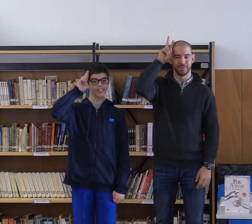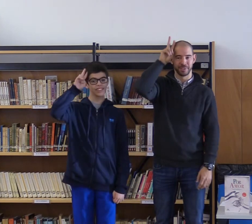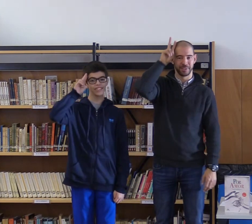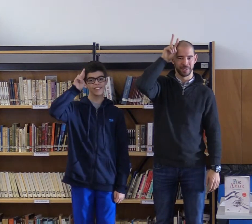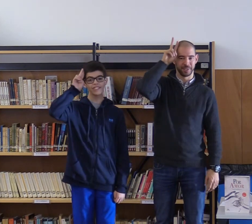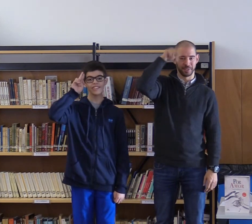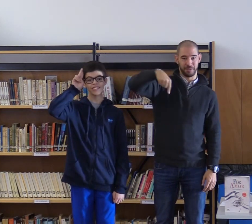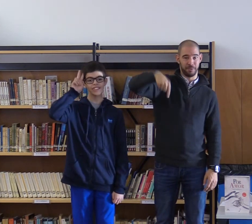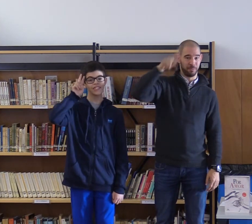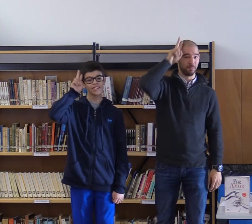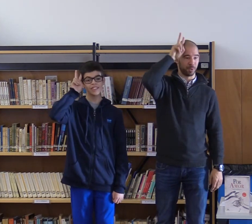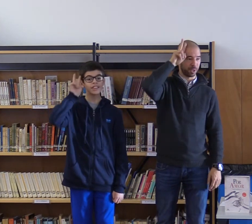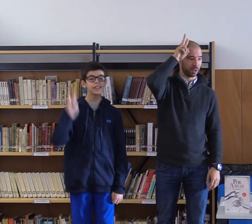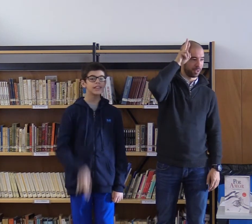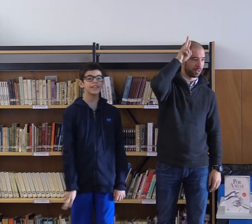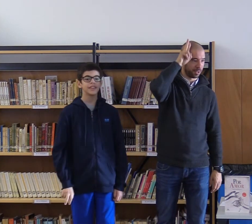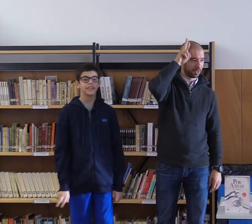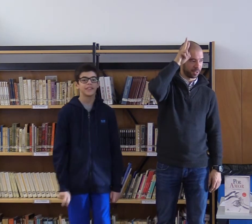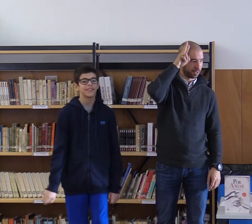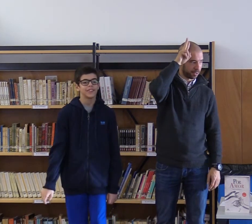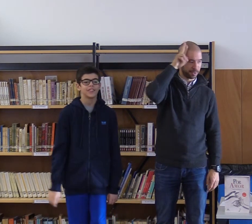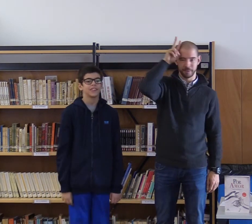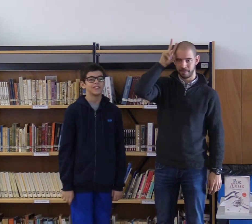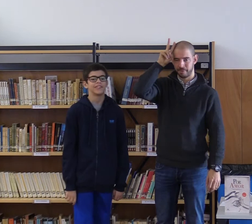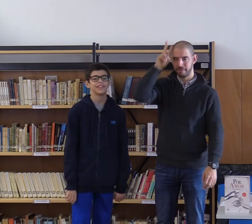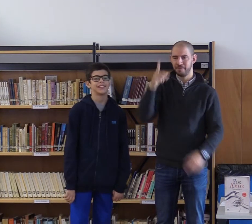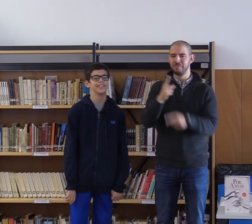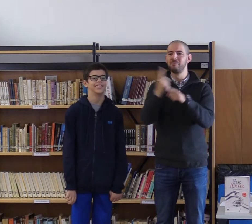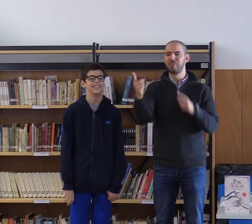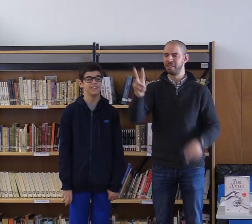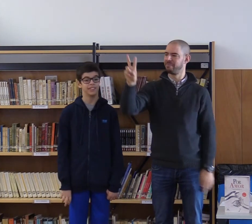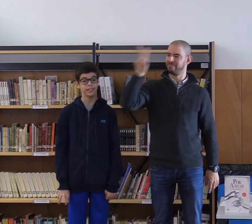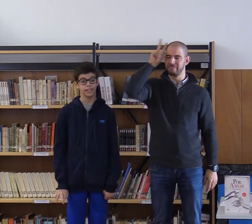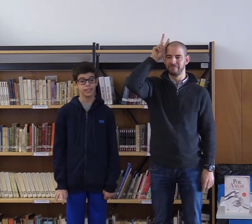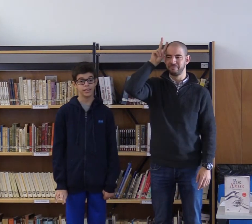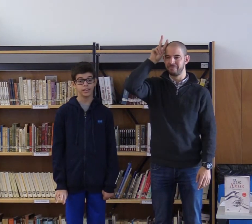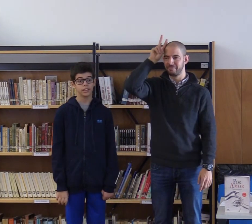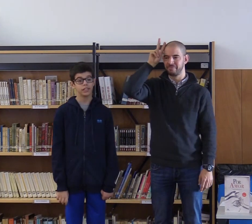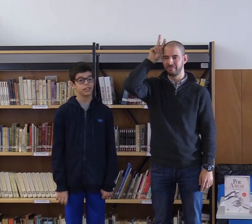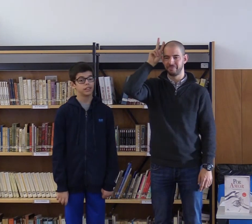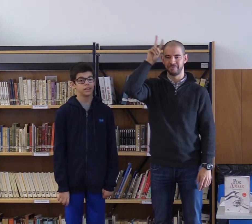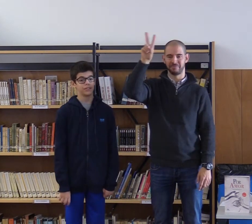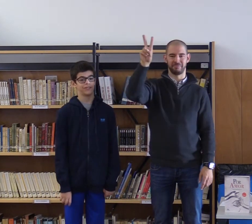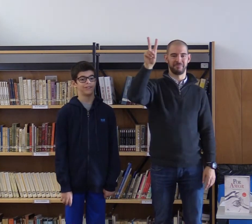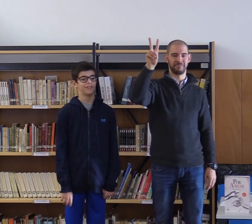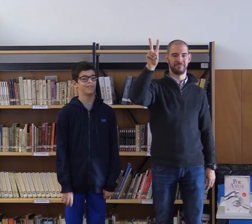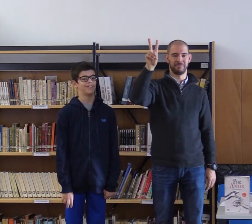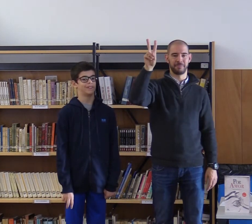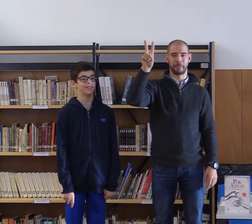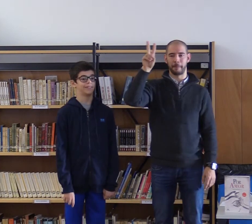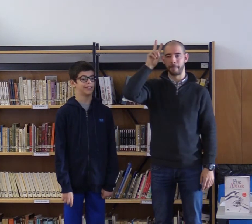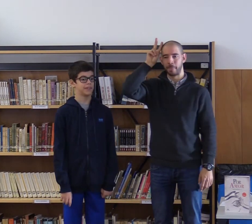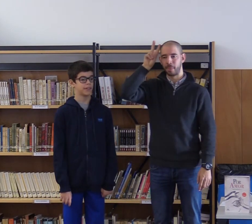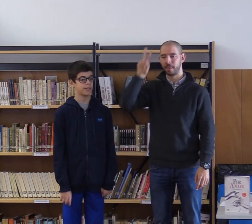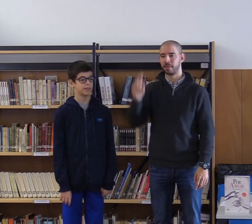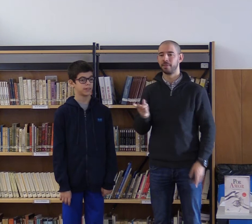Este é o gesto de Porto Alegre. Estamos em Porto Alegre. E porquê que acham que é este gesto assim? Têm alguma